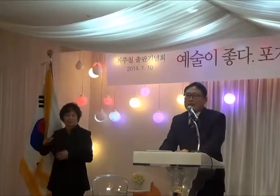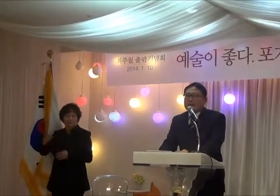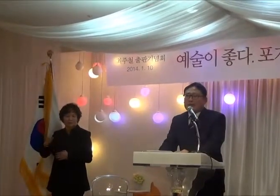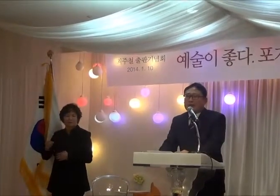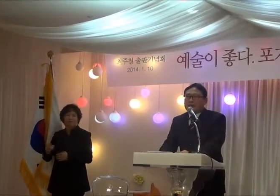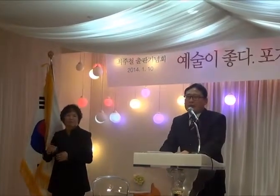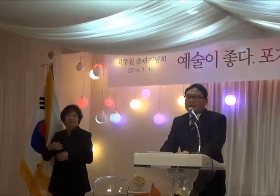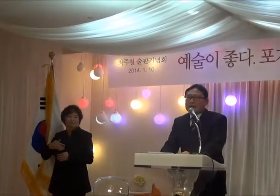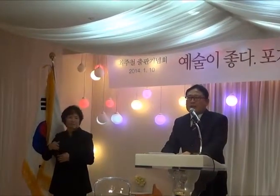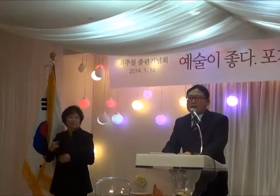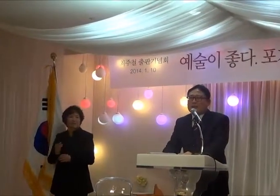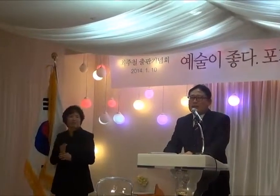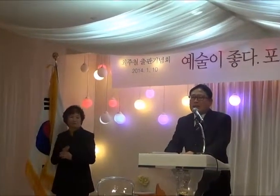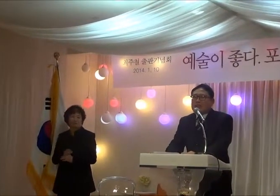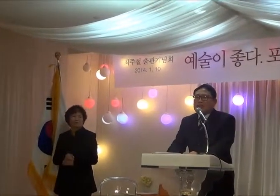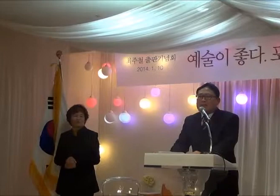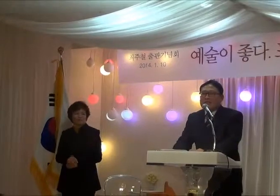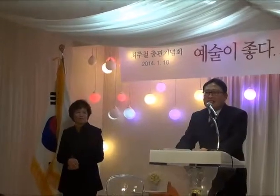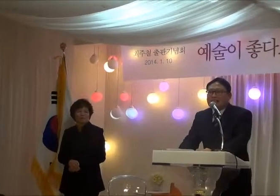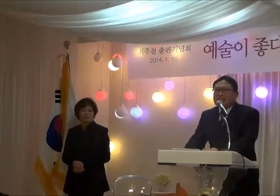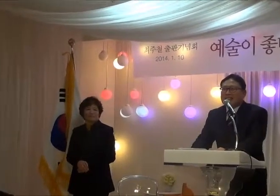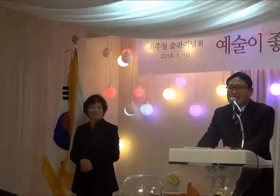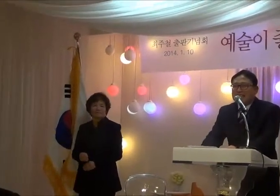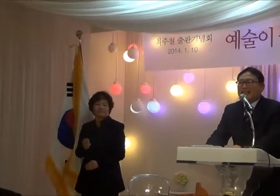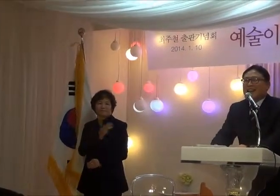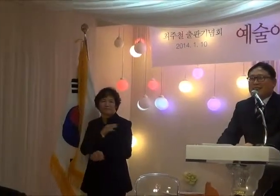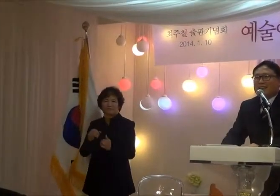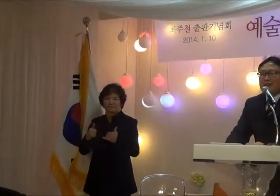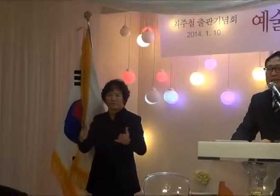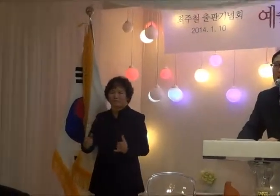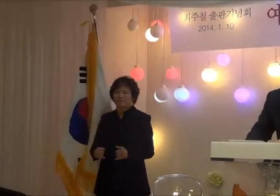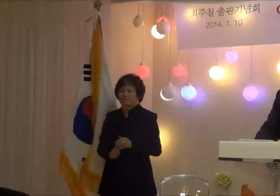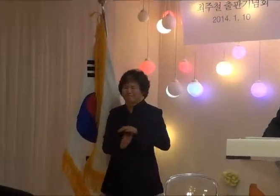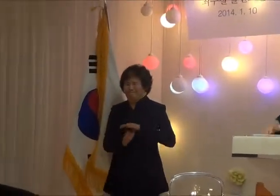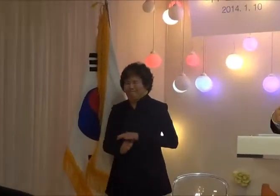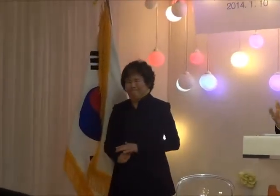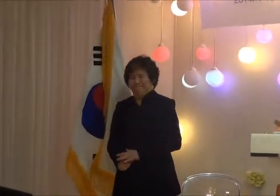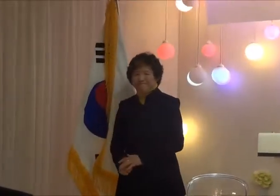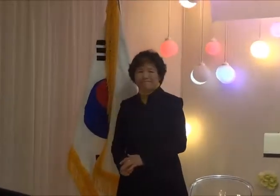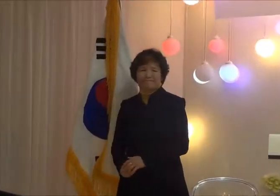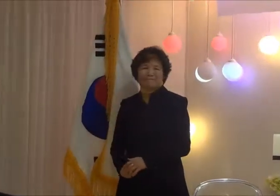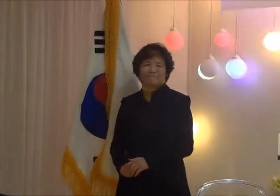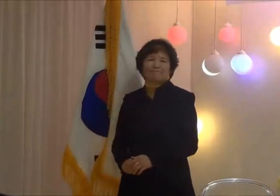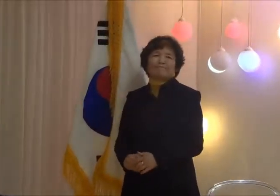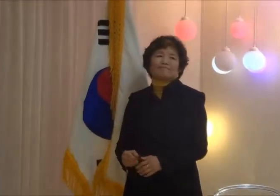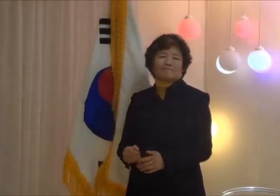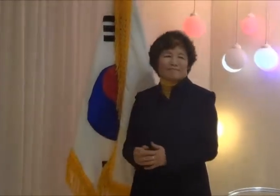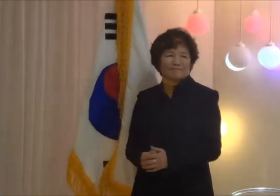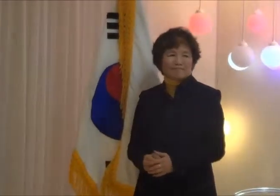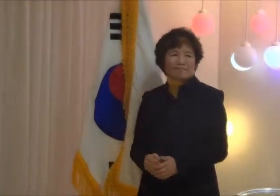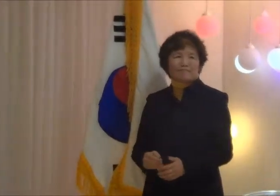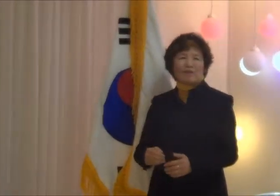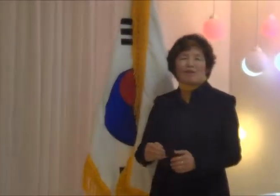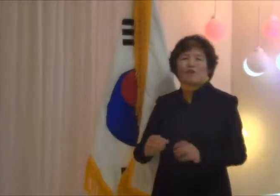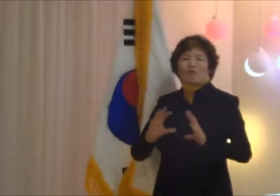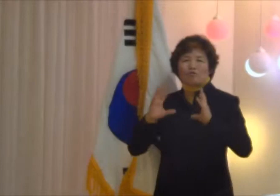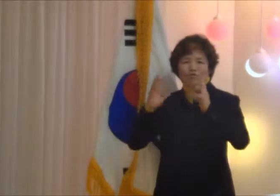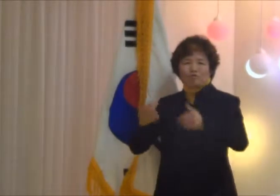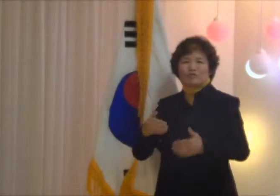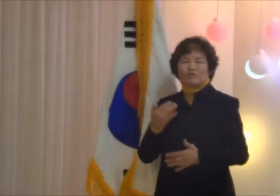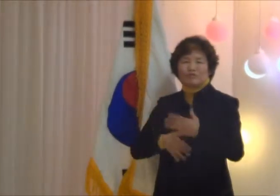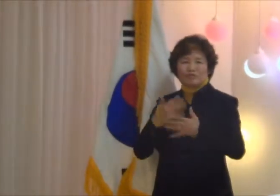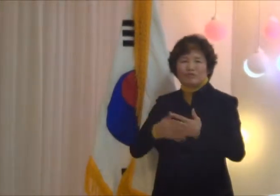것 같아요. 근데 지금 부천 시민이 상당히 인내를 하는 것 같습니다. 부천필이라든지 부천국제영화제 같은 상당히